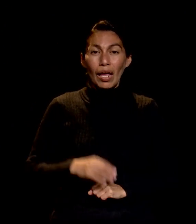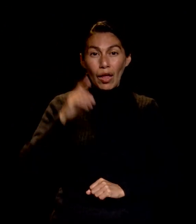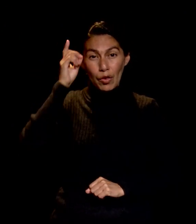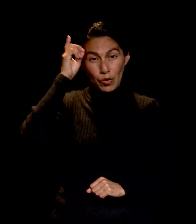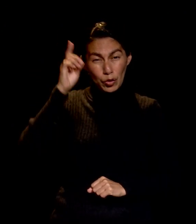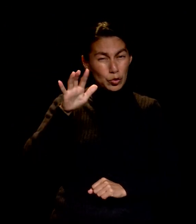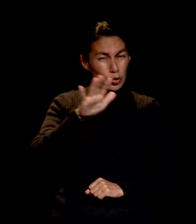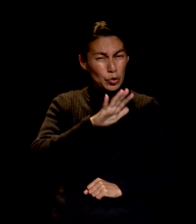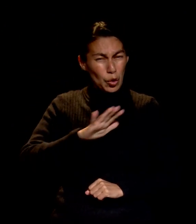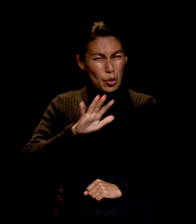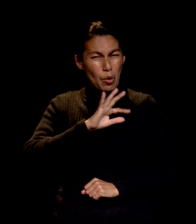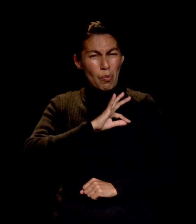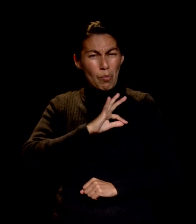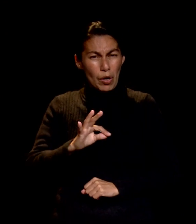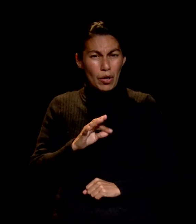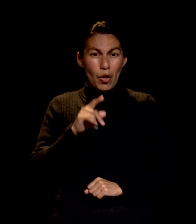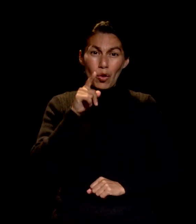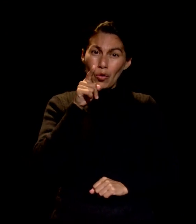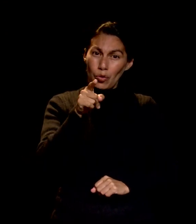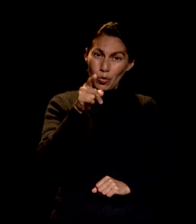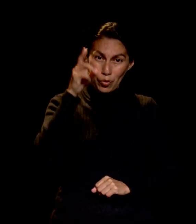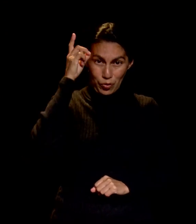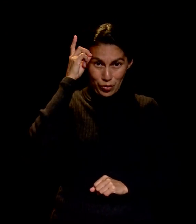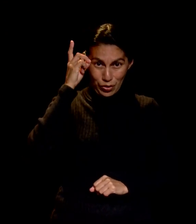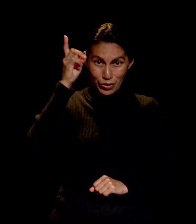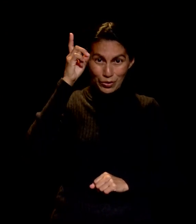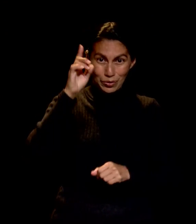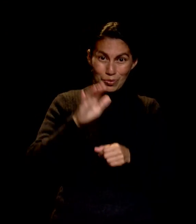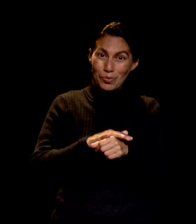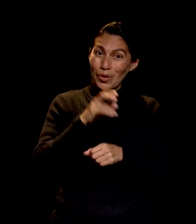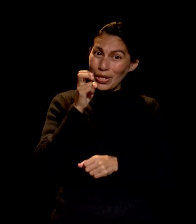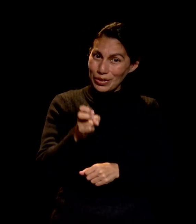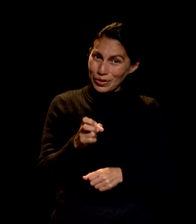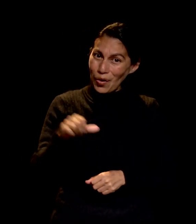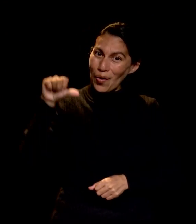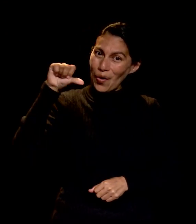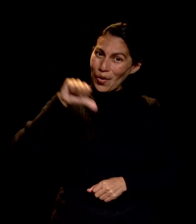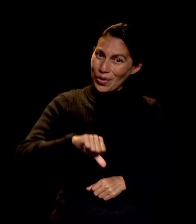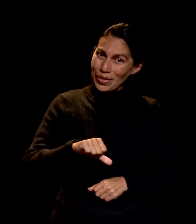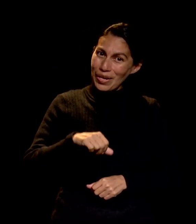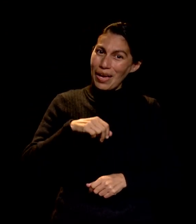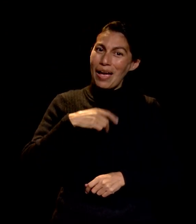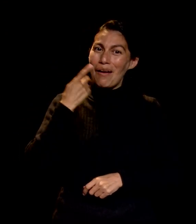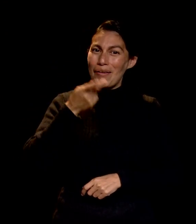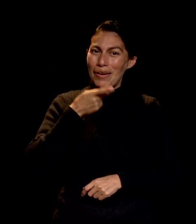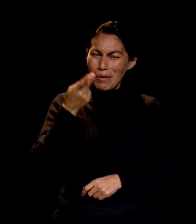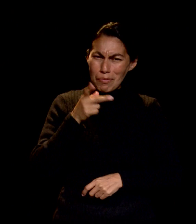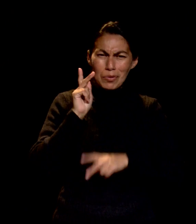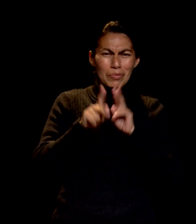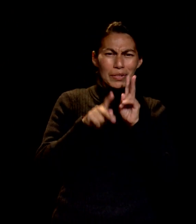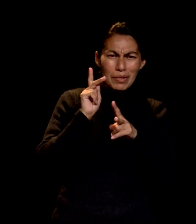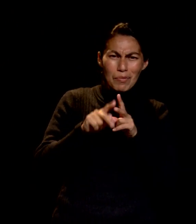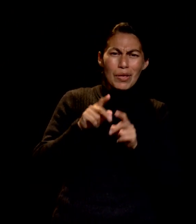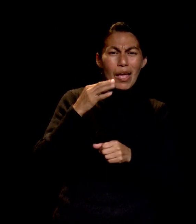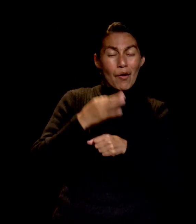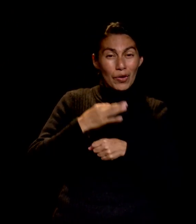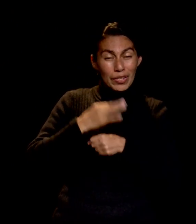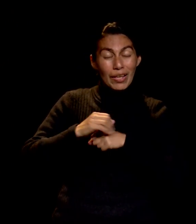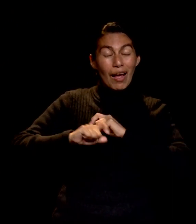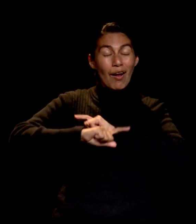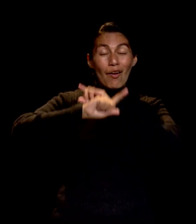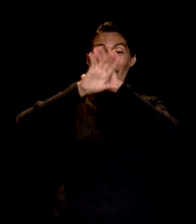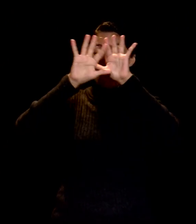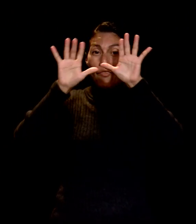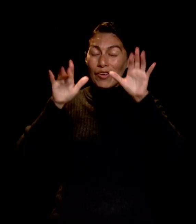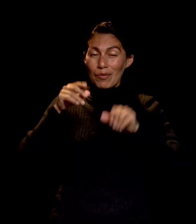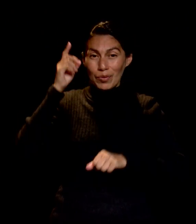Dios de lo imposible es tu mismo Dios, por eso hoy contaremos, hoy hablaremos y glorificaremos a Dios en este